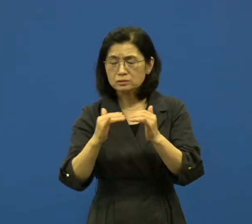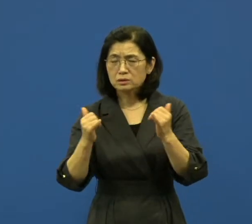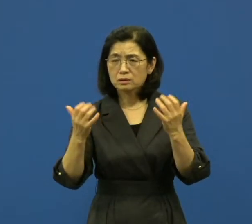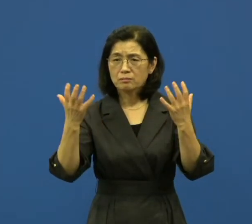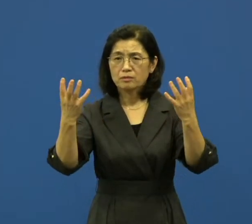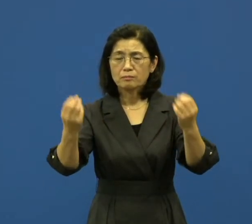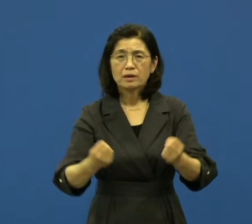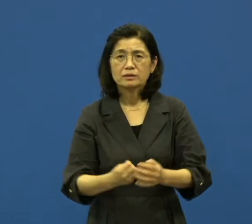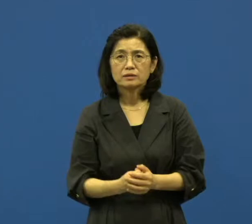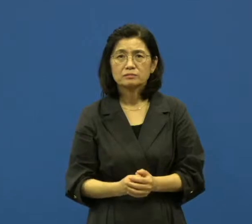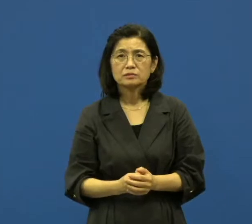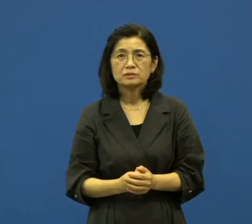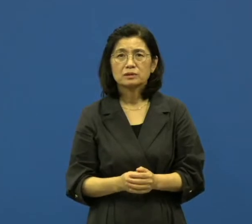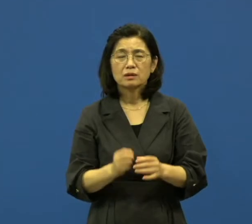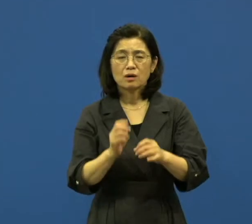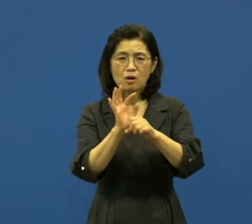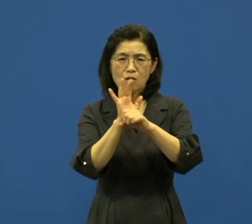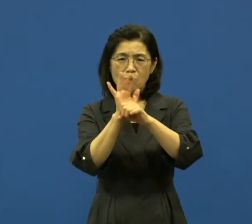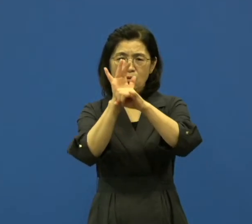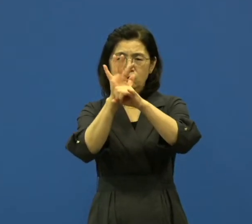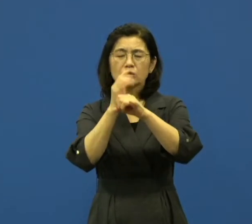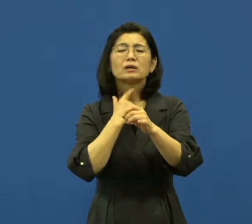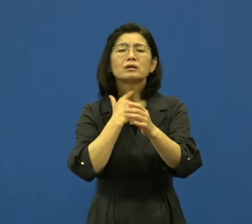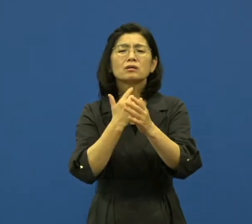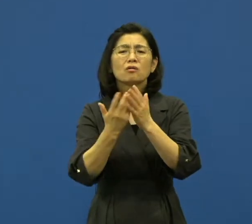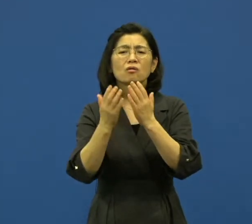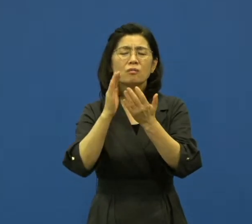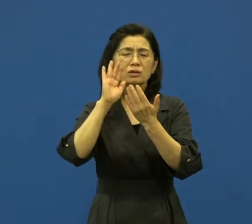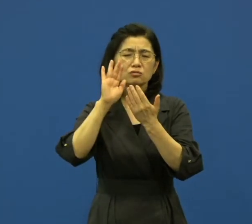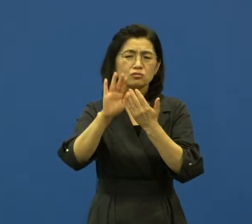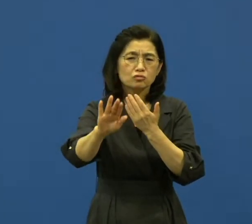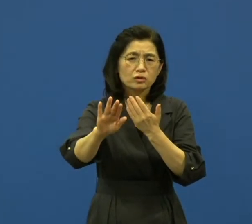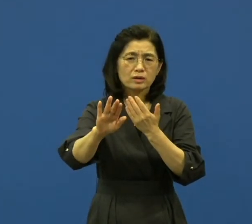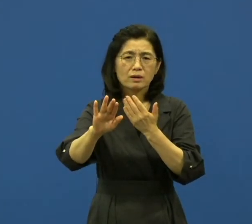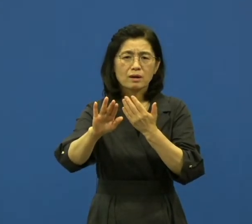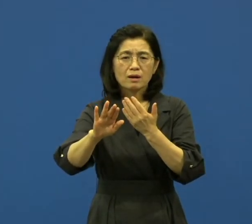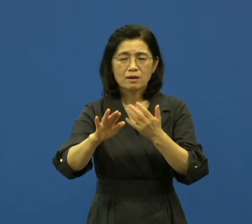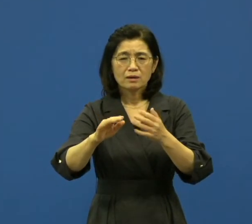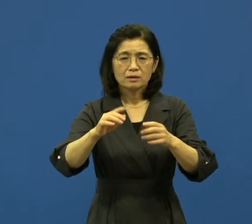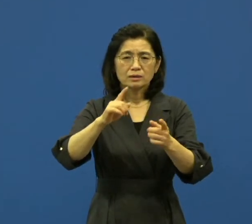얼마나 여러분 이 코로나 팬데믹이 우리를 불안하게 했어요. 사람을 다 격리시키고 있어요.